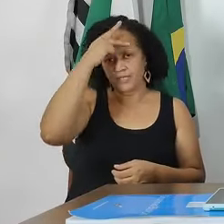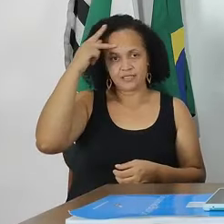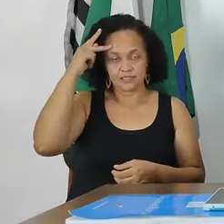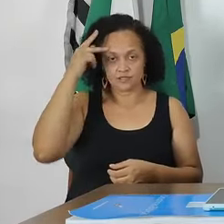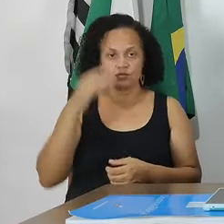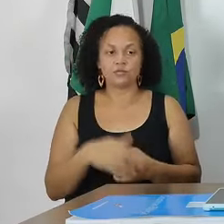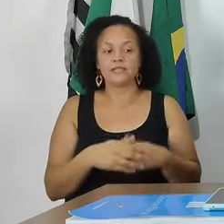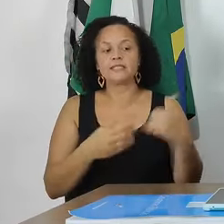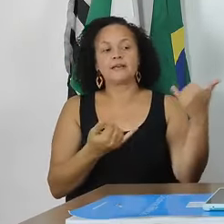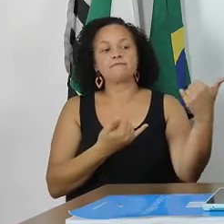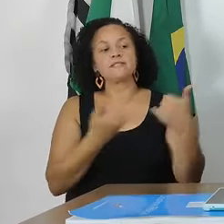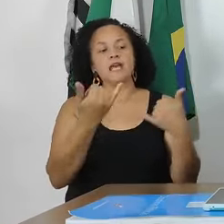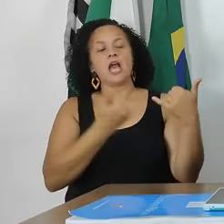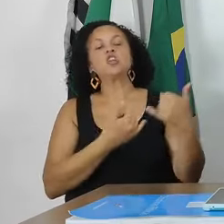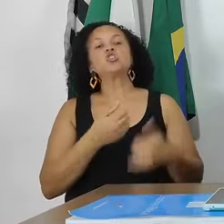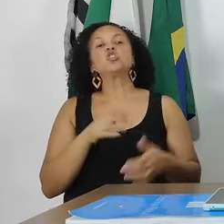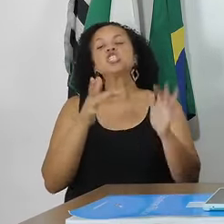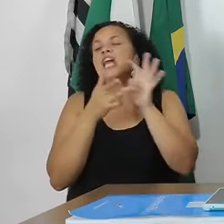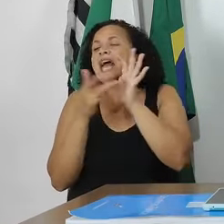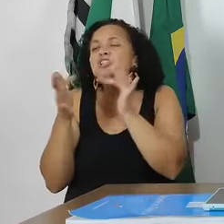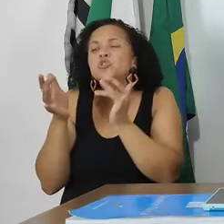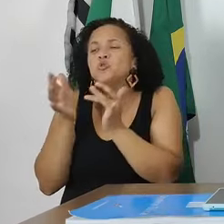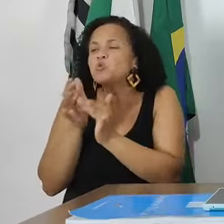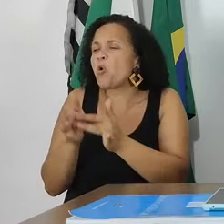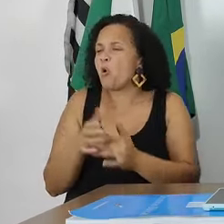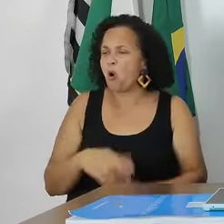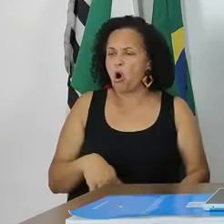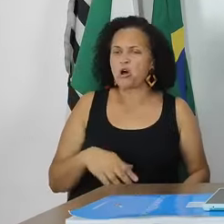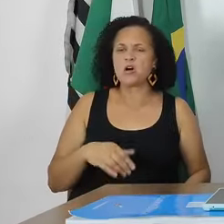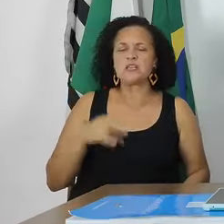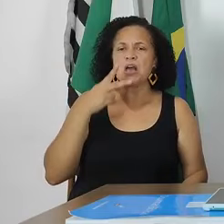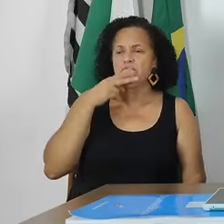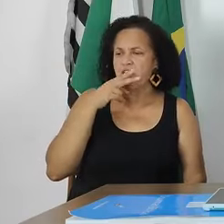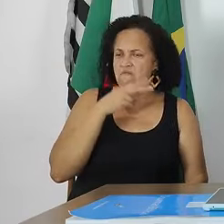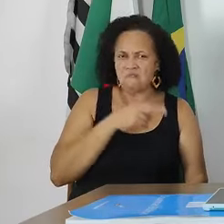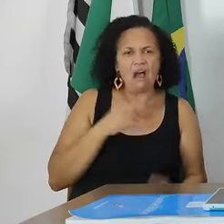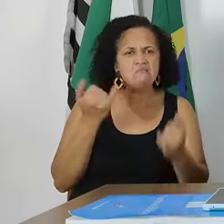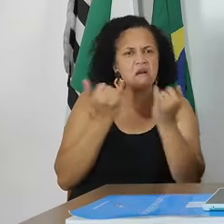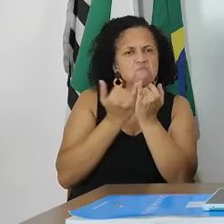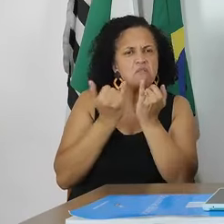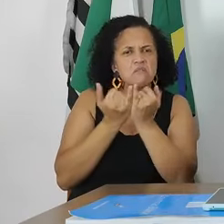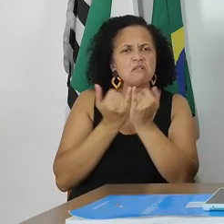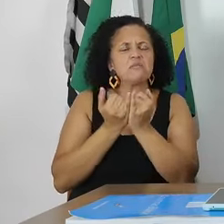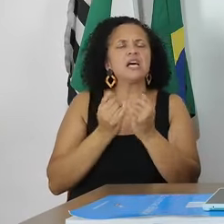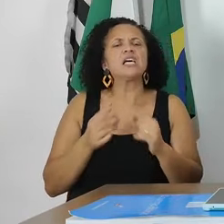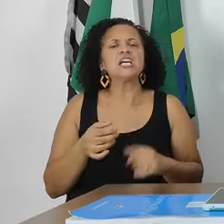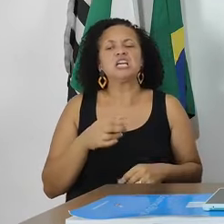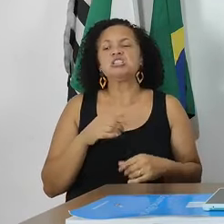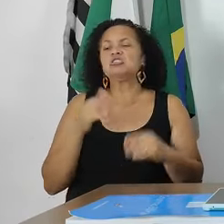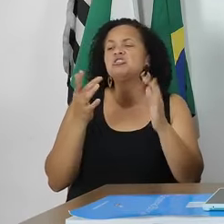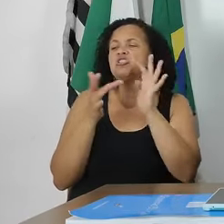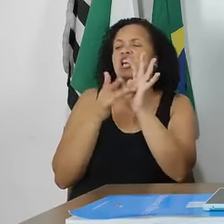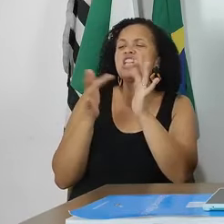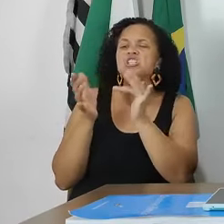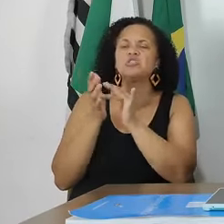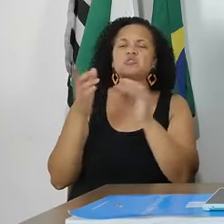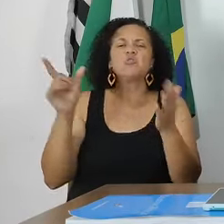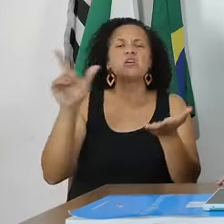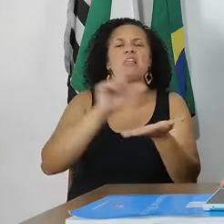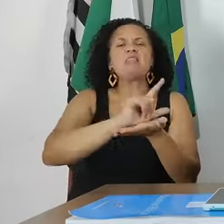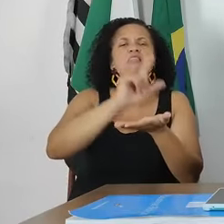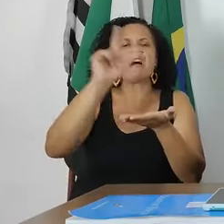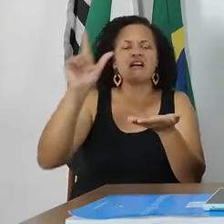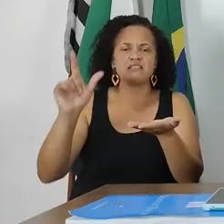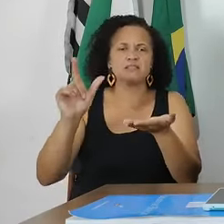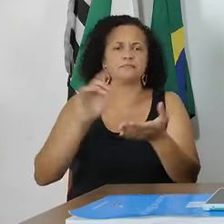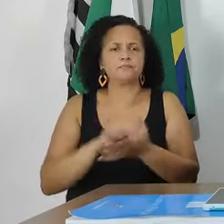para lá. Mas quando chegou a notícia que Lázaro estava morto, o que Jesus fez? Ele chorou, ele chegou perto